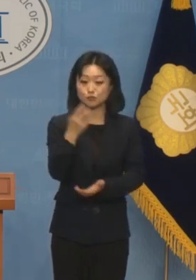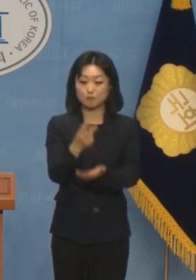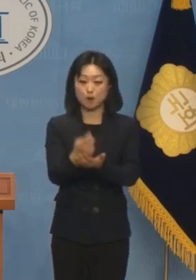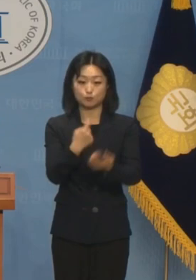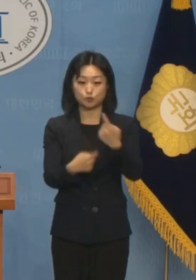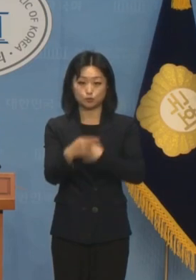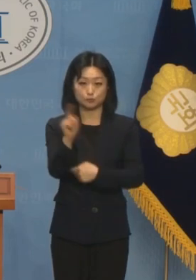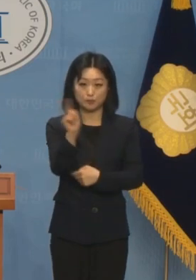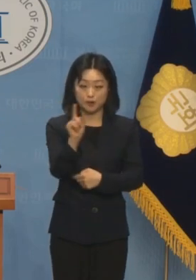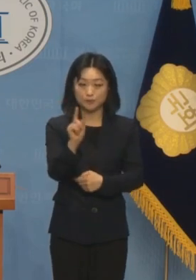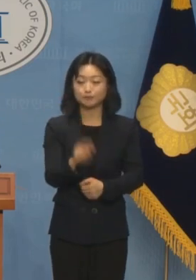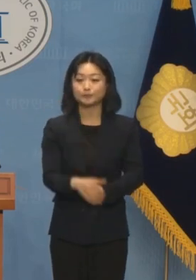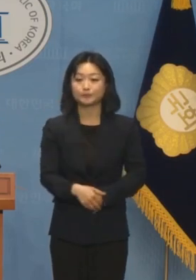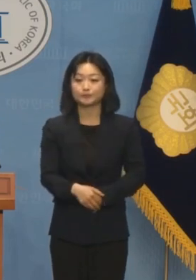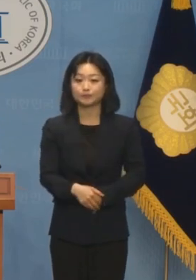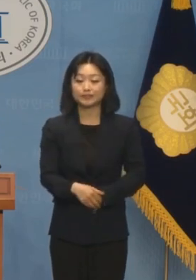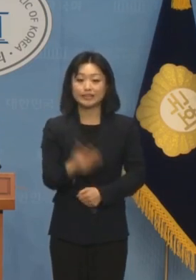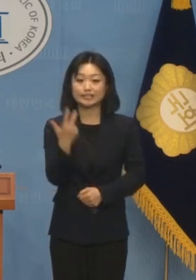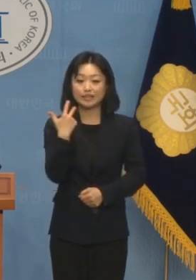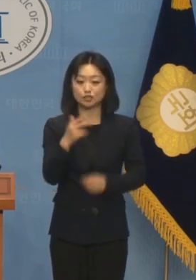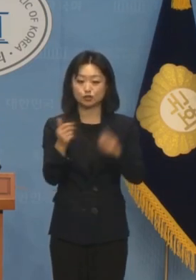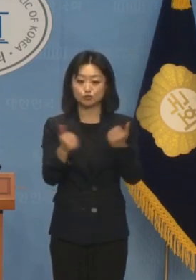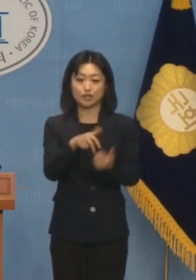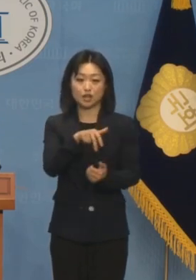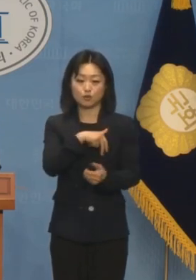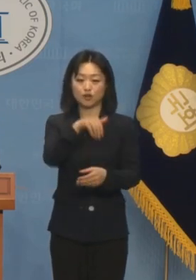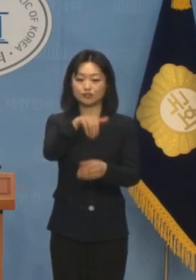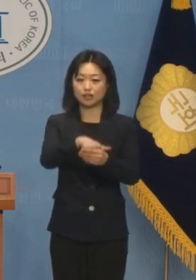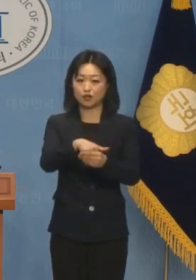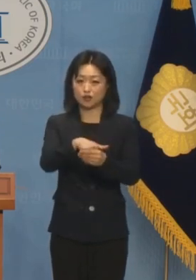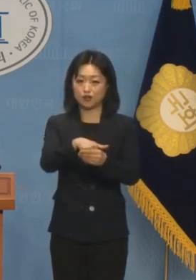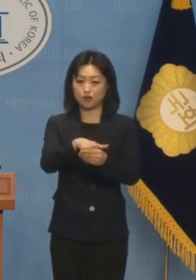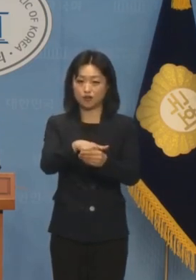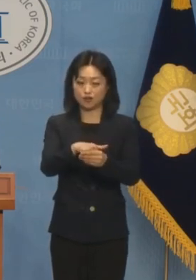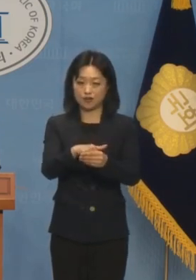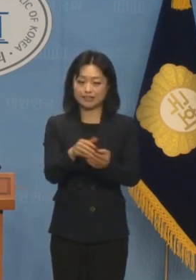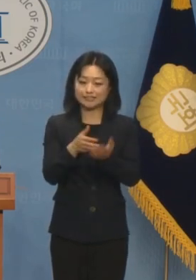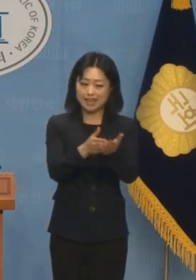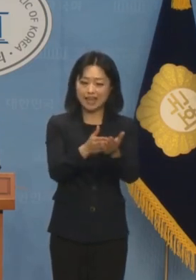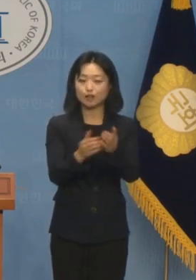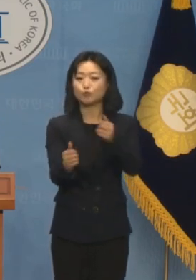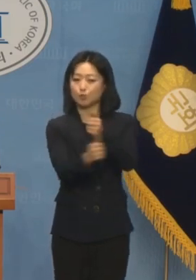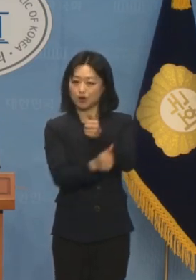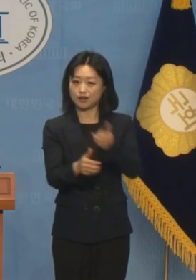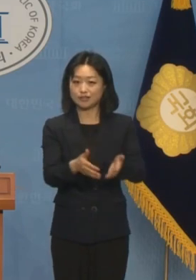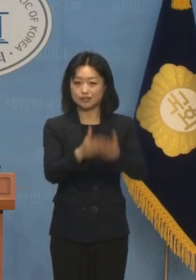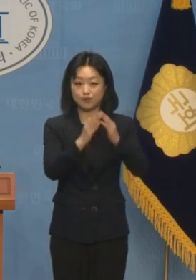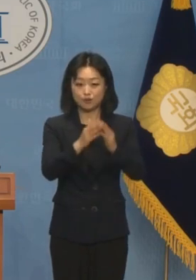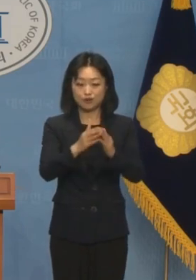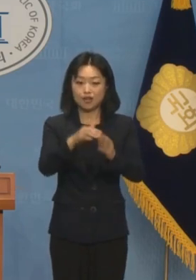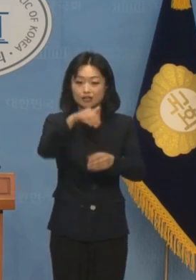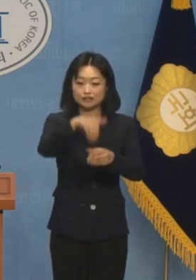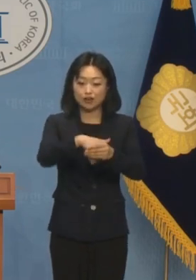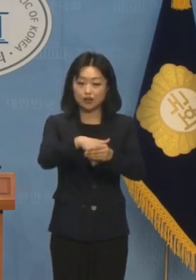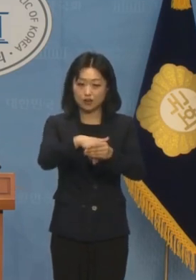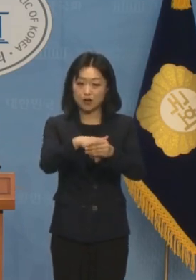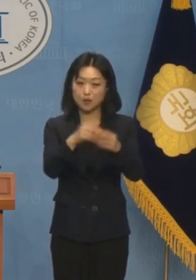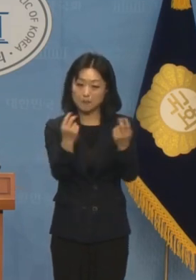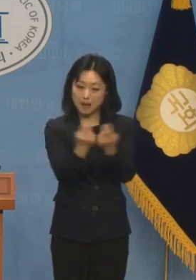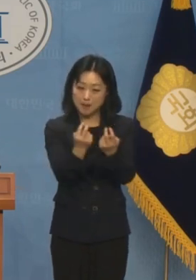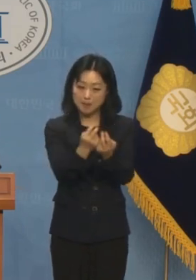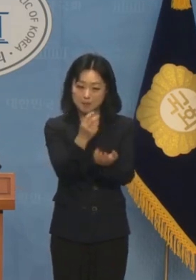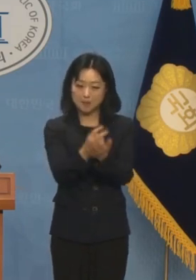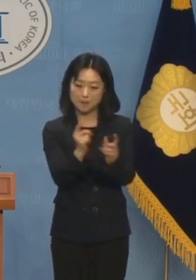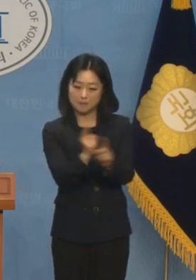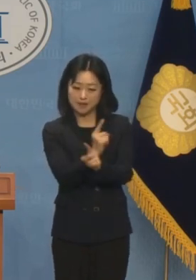접수우안입니다. 지난주에는 국회의원 선거제도 제안위원회를 설치해서 선거제도 개선안을 제출하도록